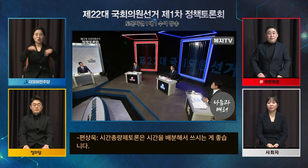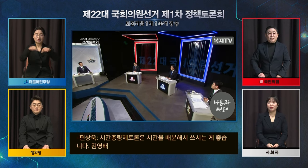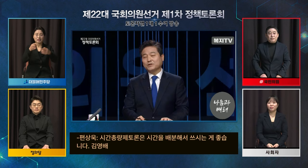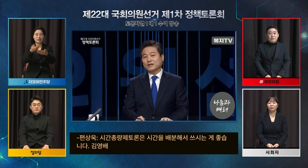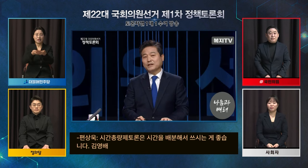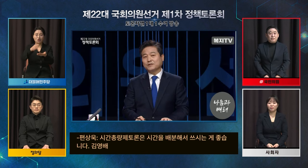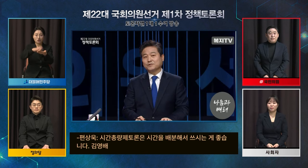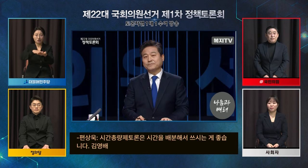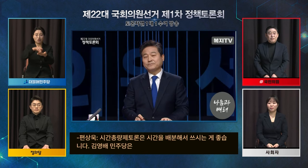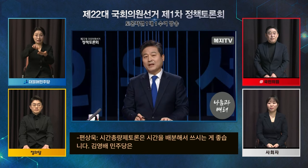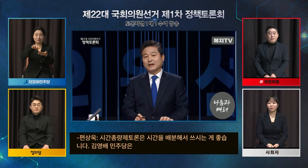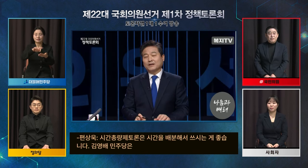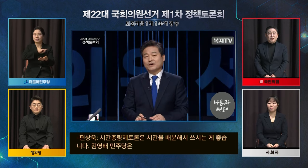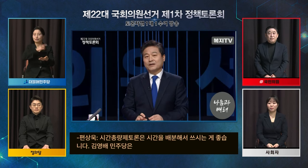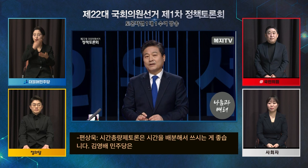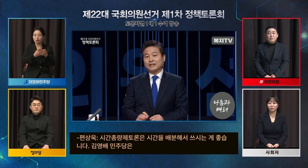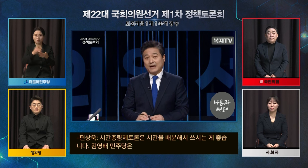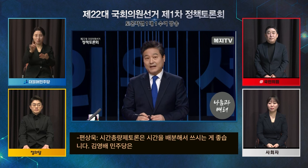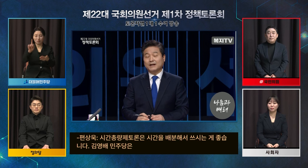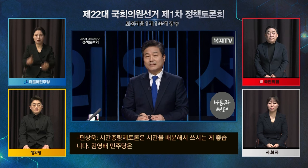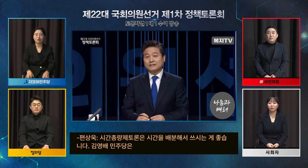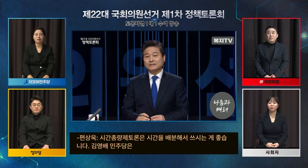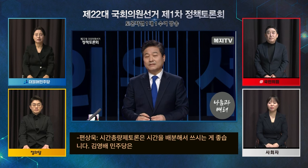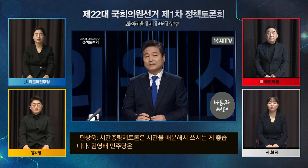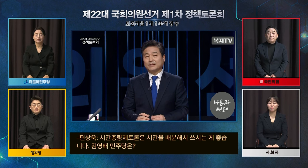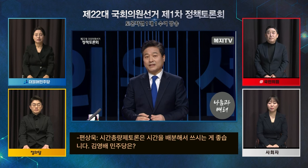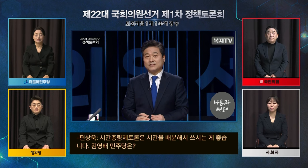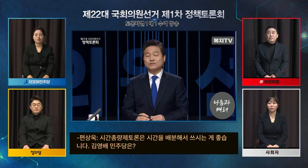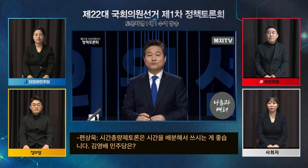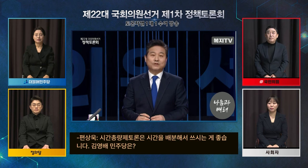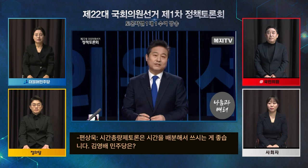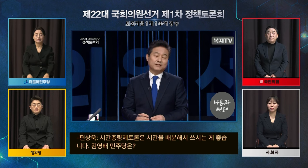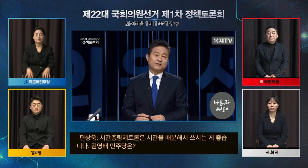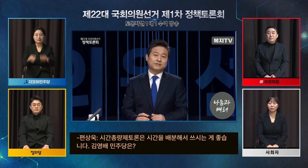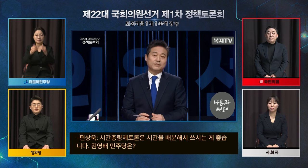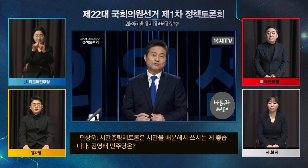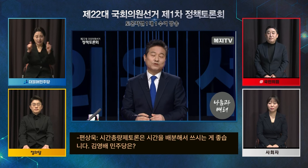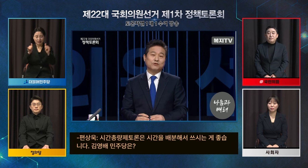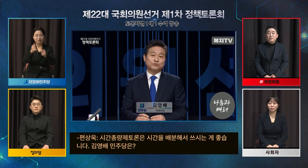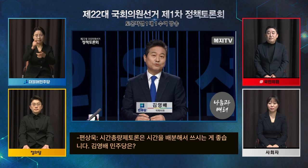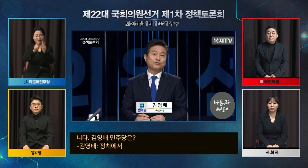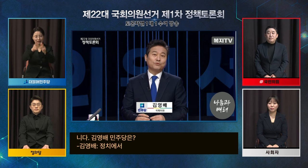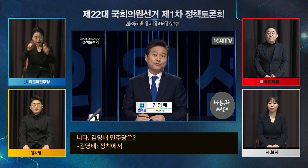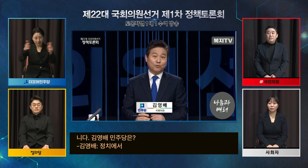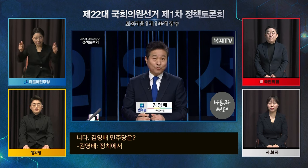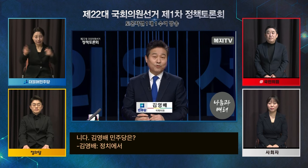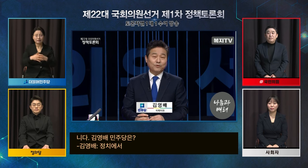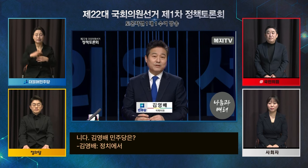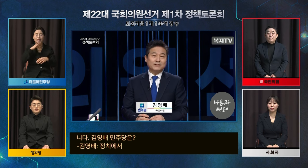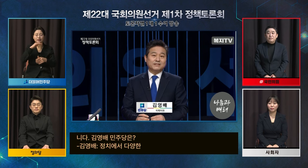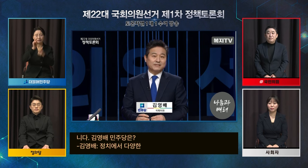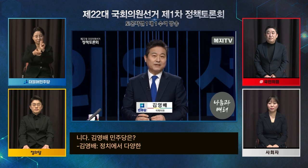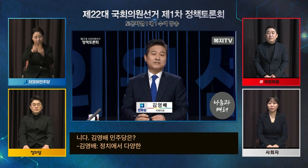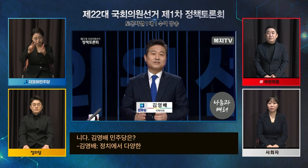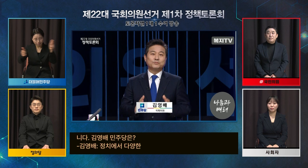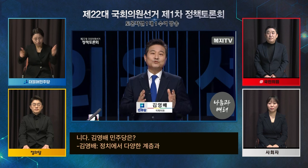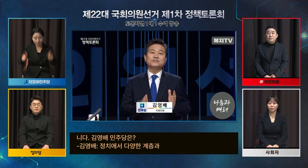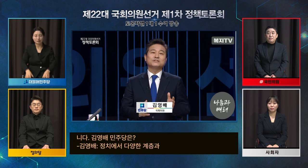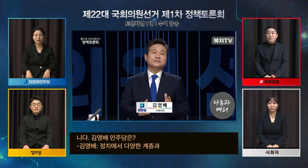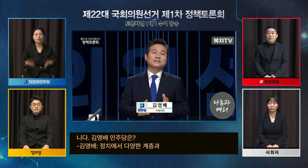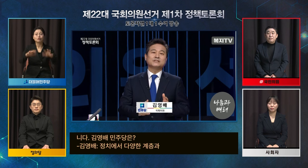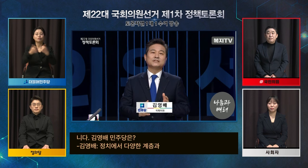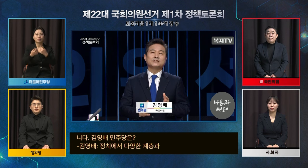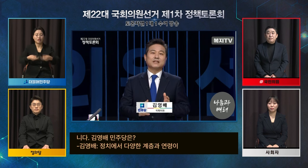중요한 요소 중에 하나가요. 다양한 계층과 연령이 국회로 들어오고 그래서